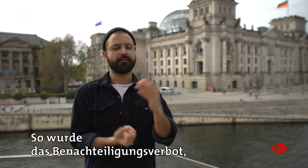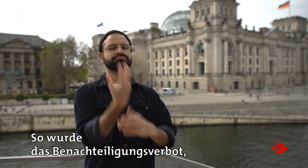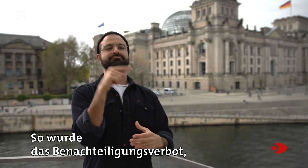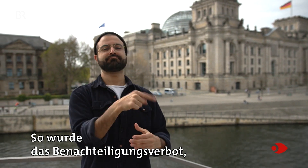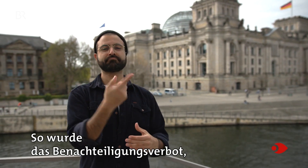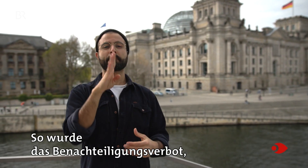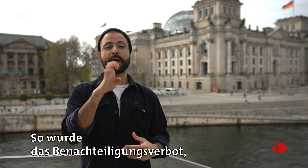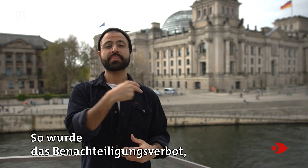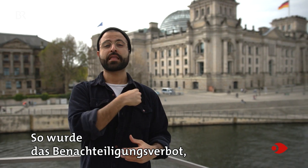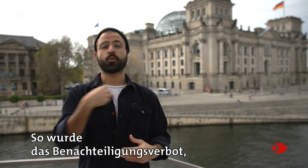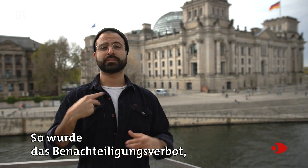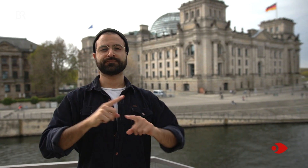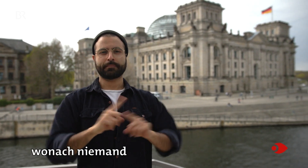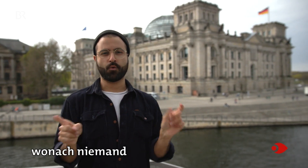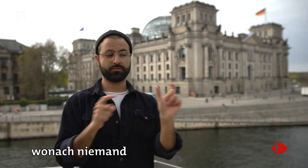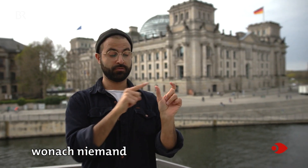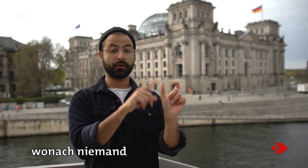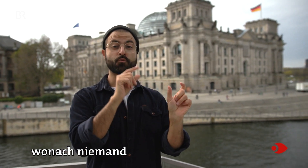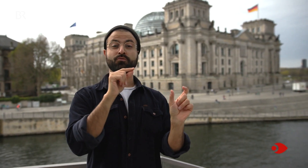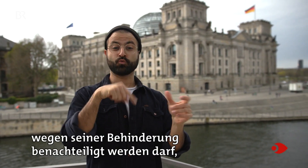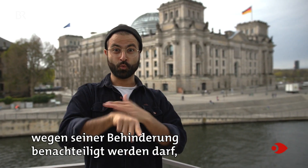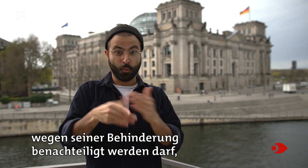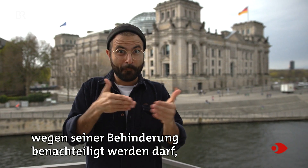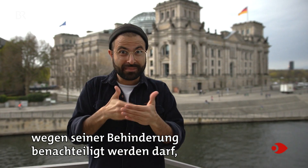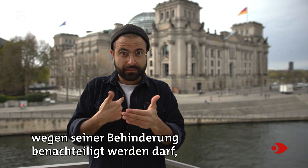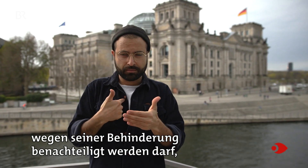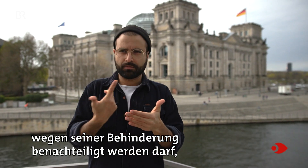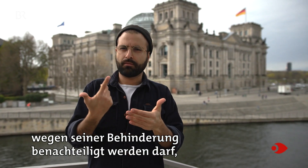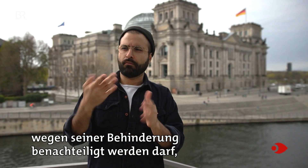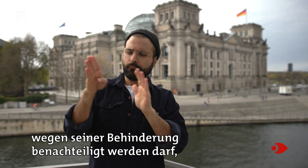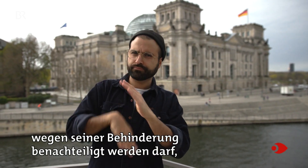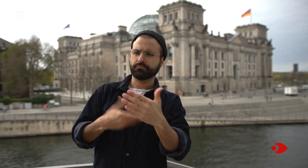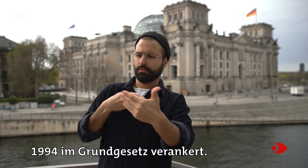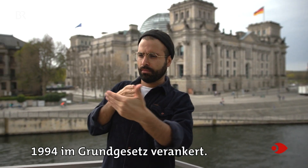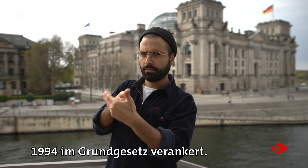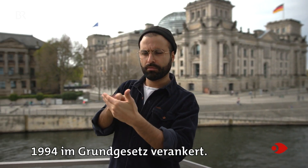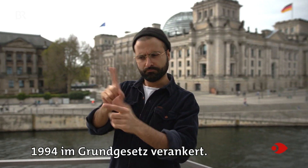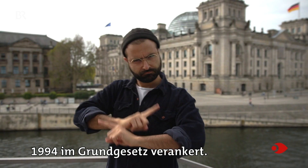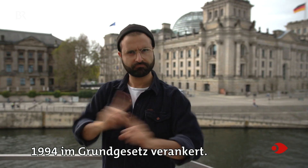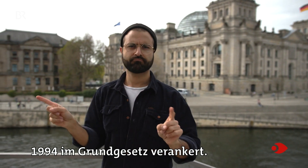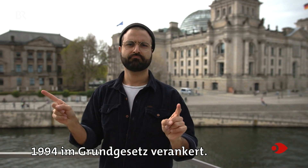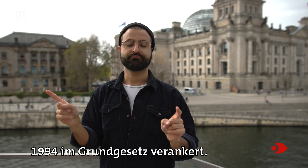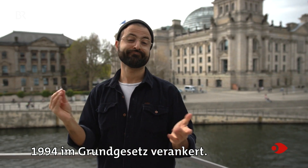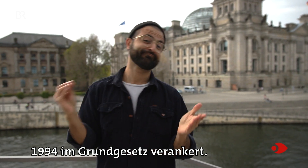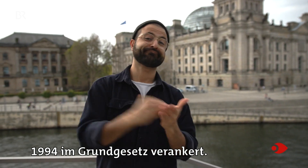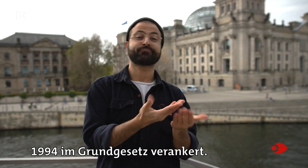das Benachteiligungsverbot, wonach niemand wegen seiner Behinderung benachteiligt werden darf, 1994 im Grundgesetz